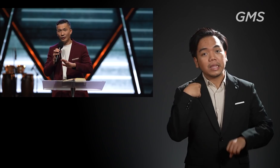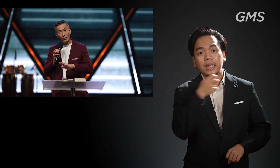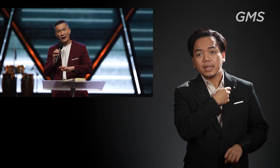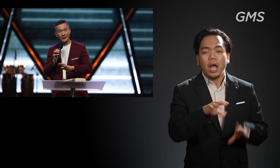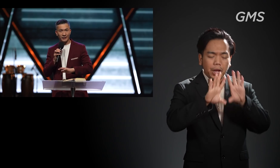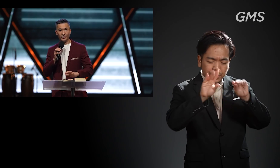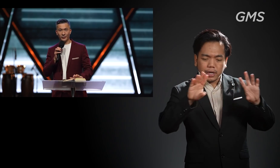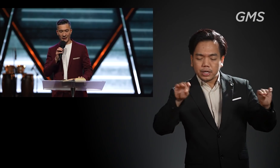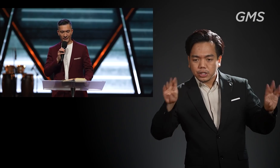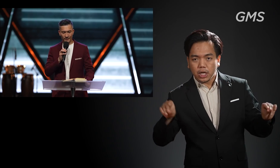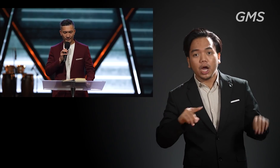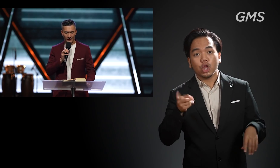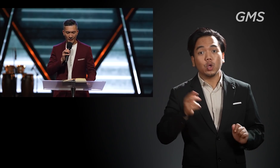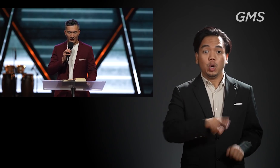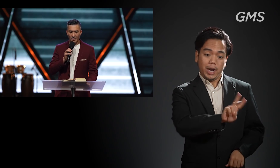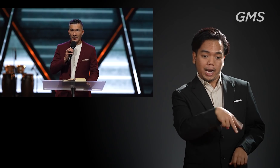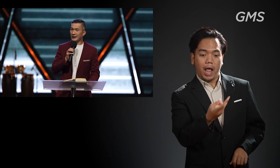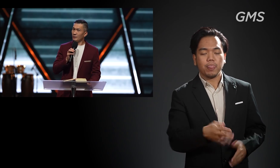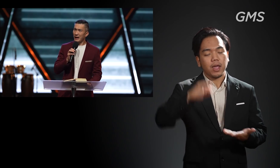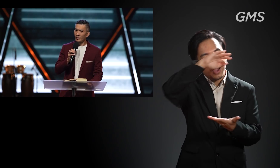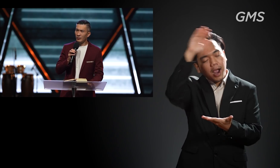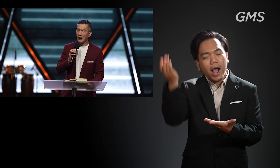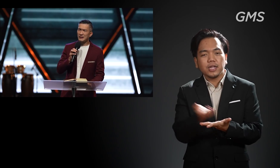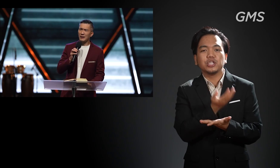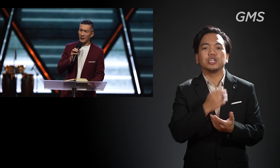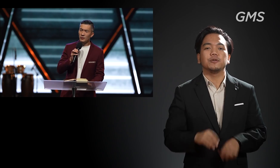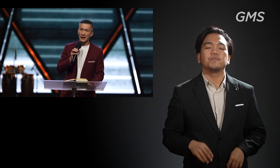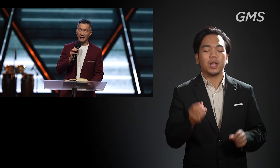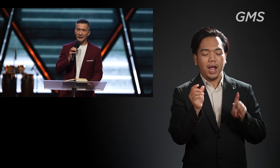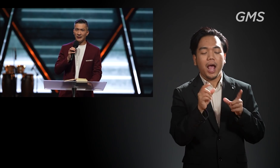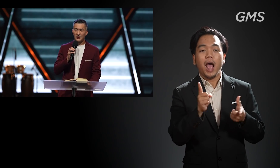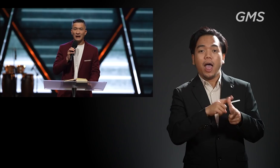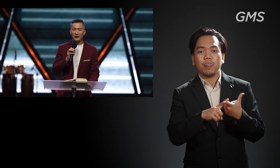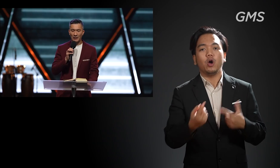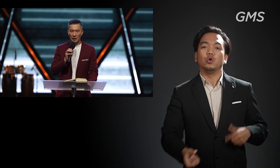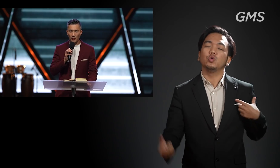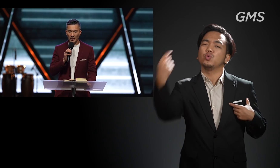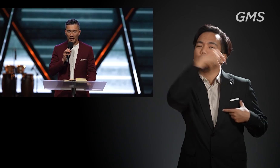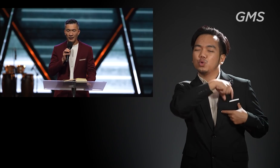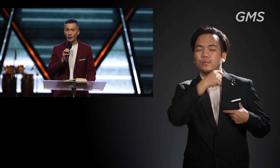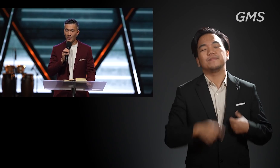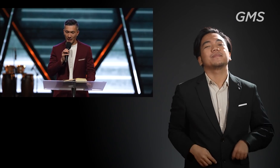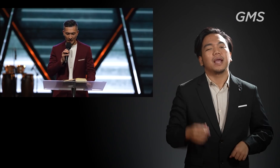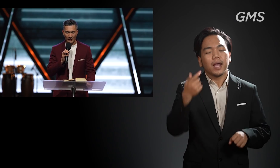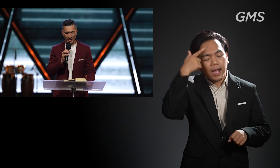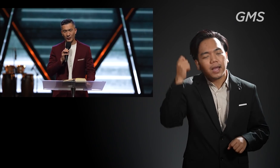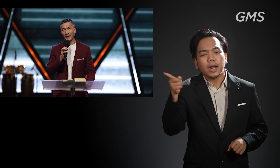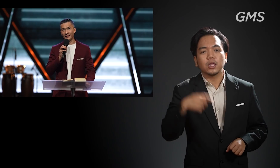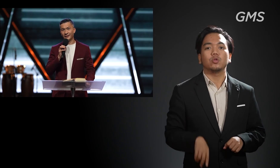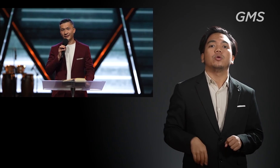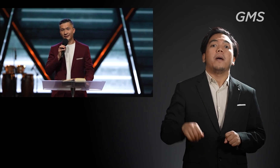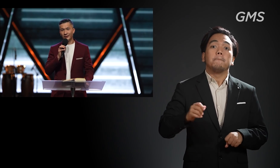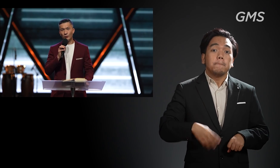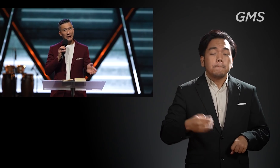salary, uang, dan keuntungan. Karena itu mengatur keuangan sangat perlu sekali, jikalau kita mau punya hidup yang berkenan kepada